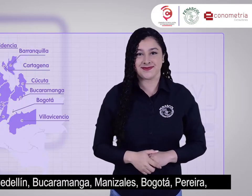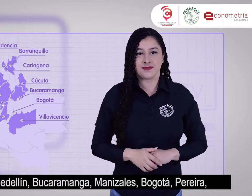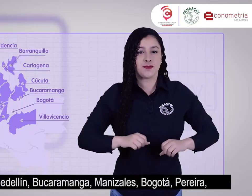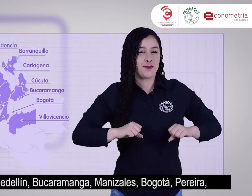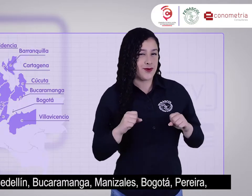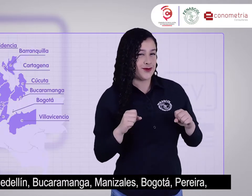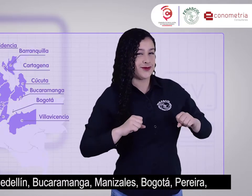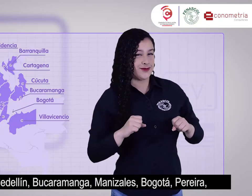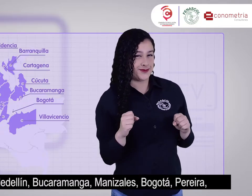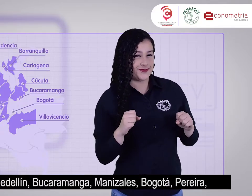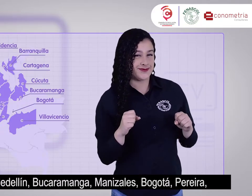Bogotá